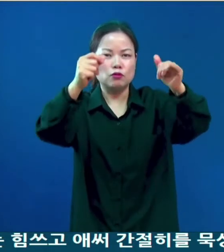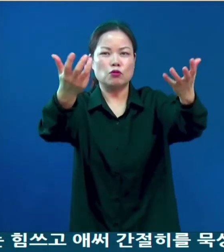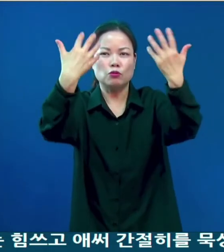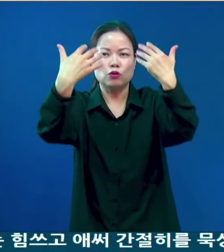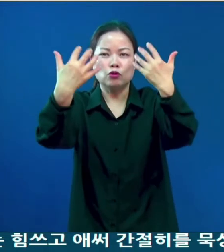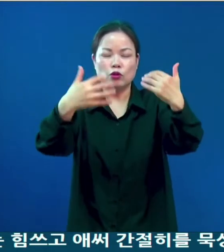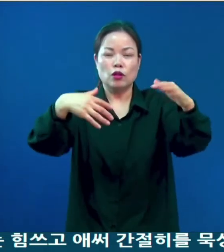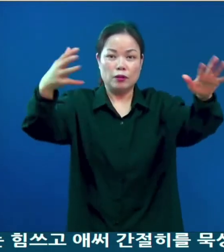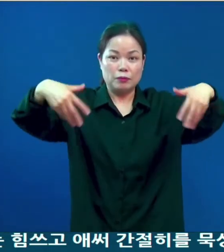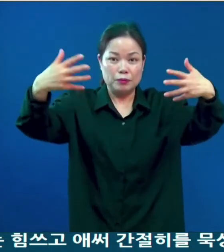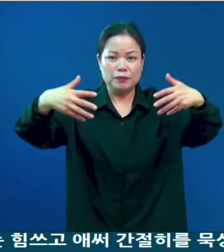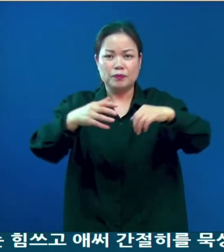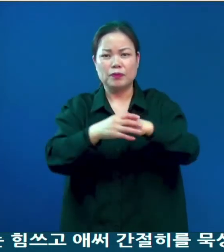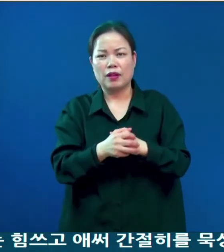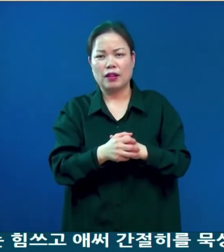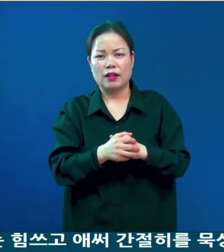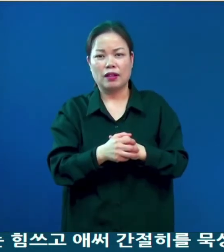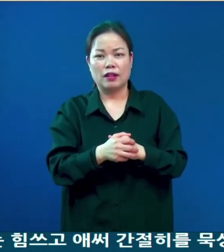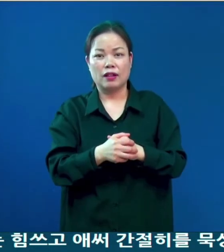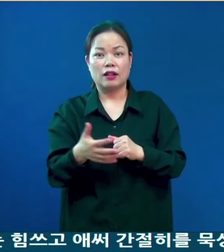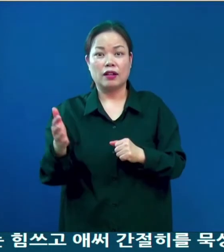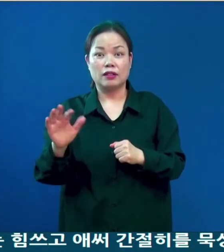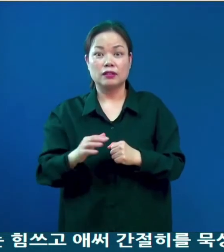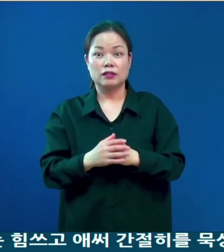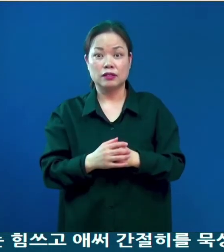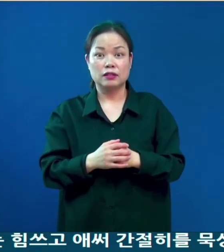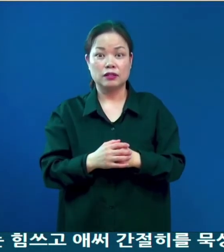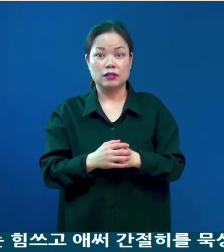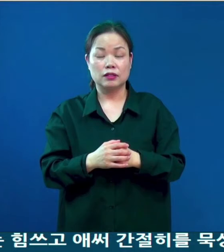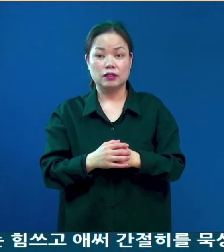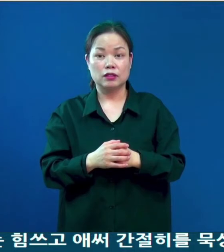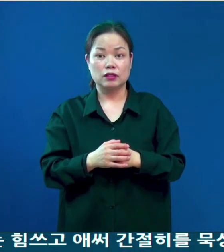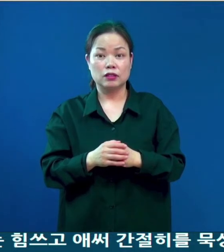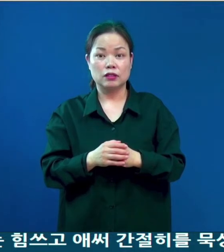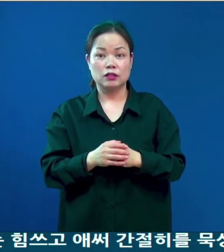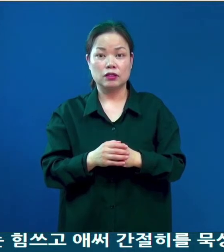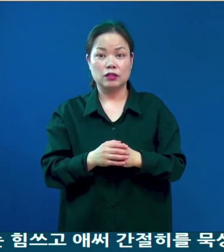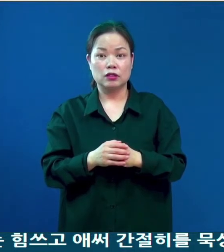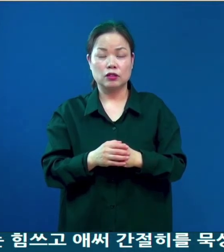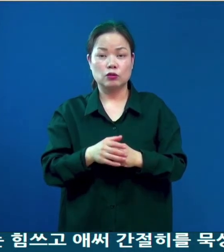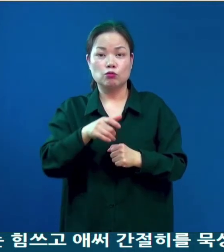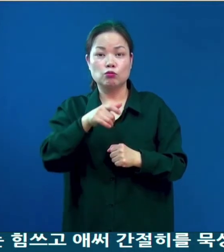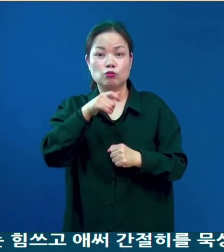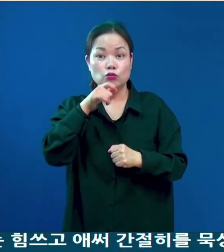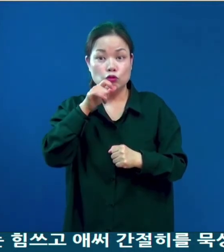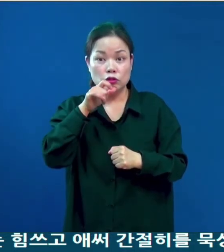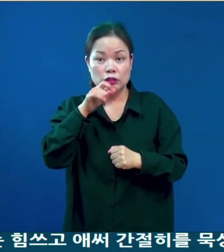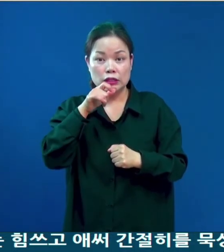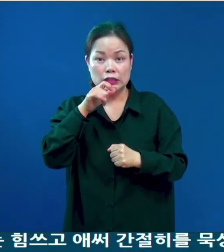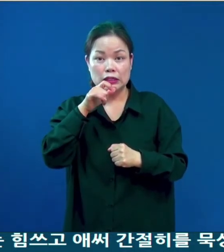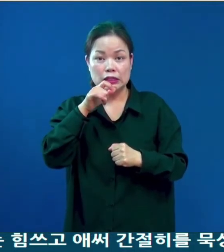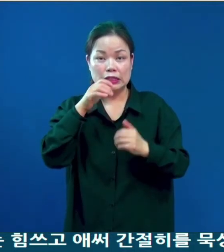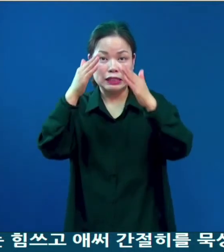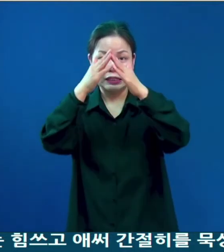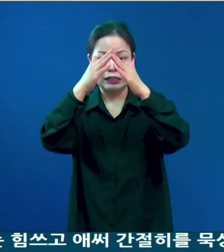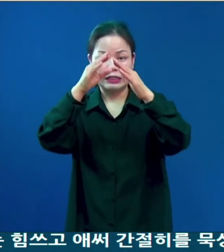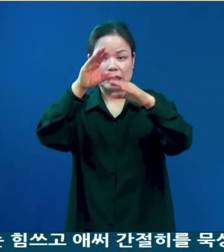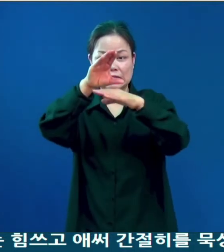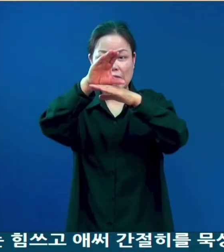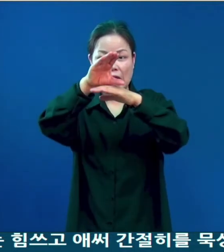쐬고 이러는데, 이렇게 딱 하는데 물 단 한 방울도 물이 차 안으로는 안 들어온다는